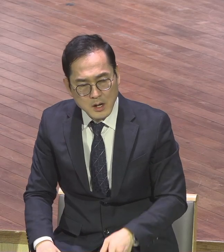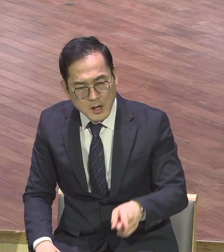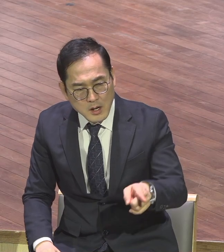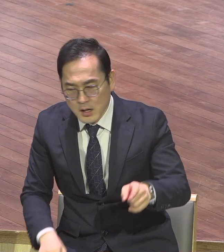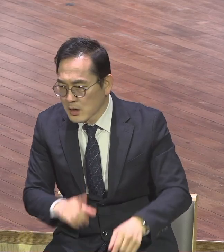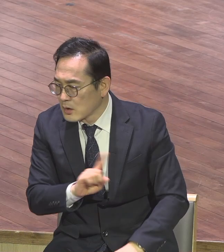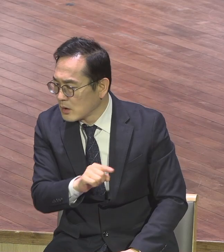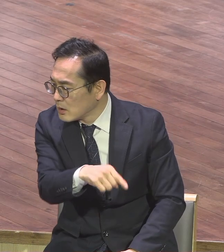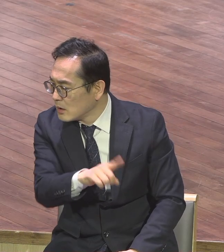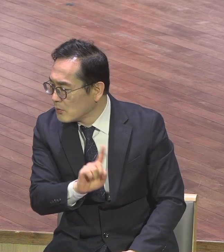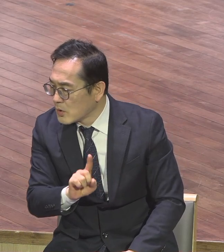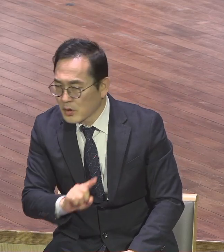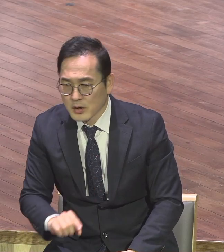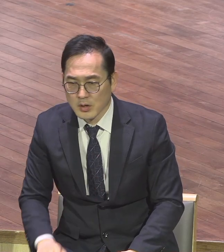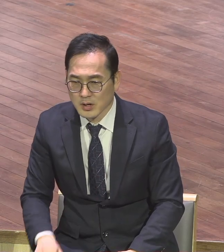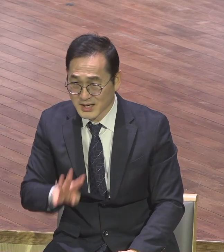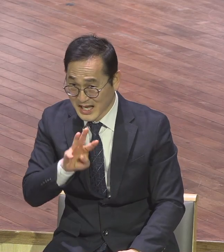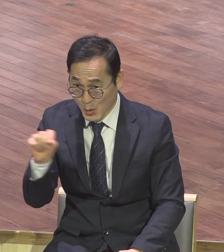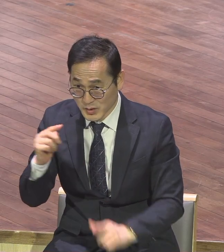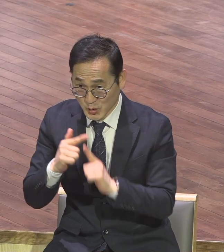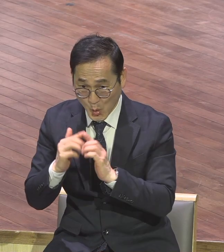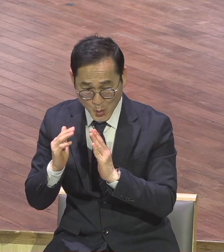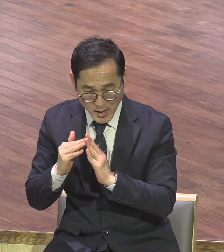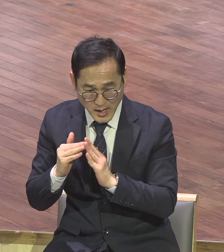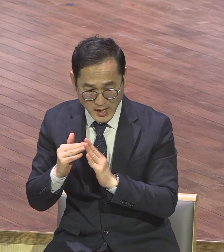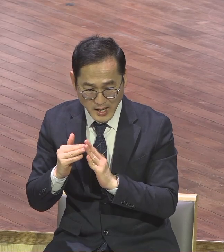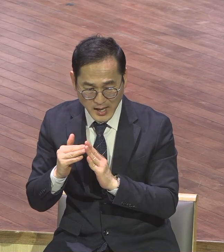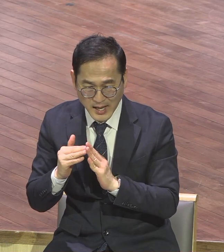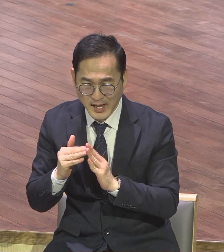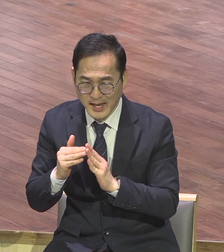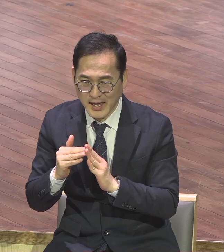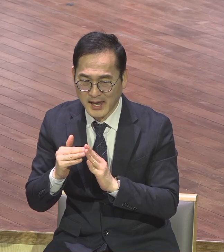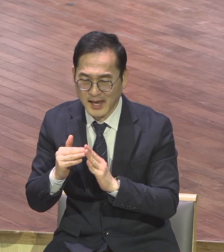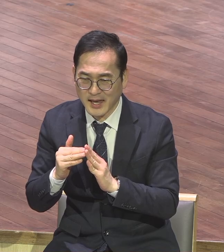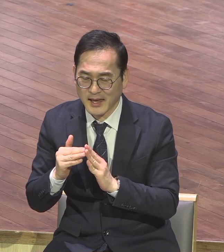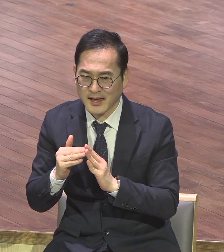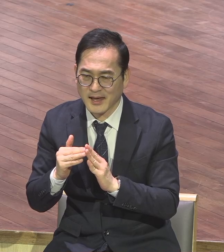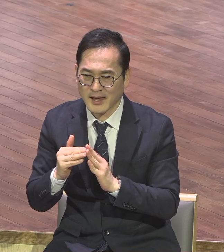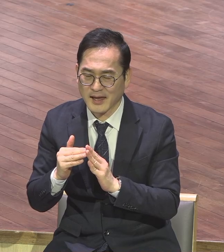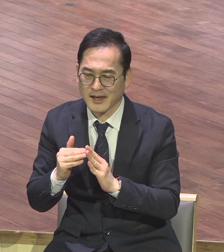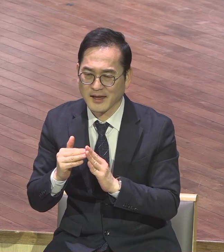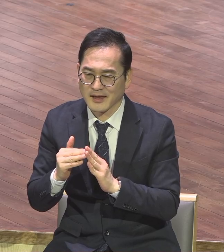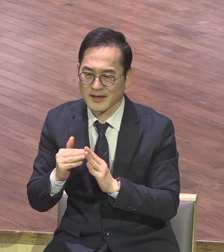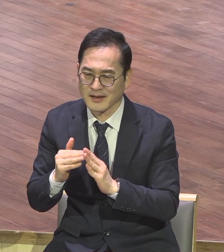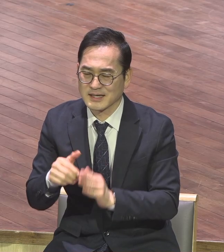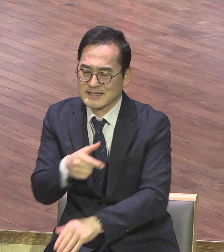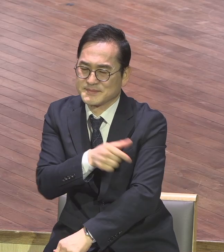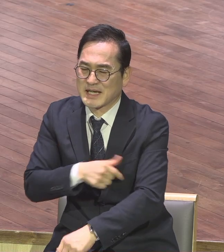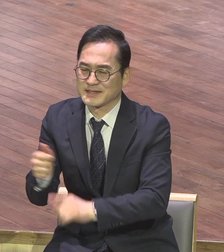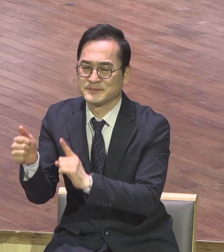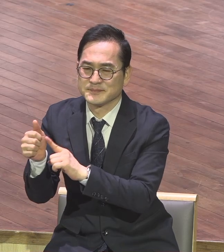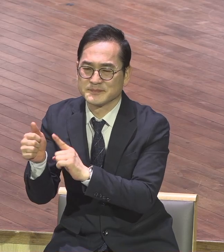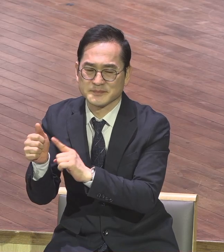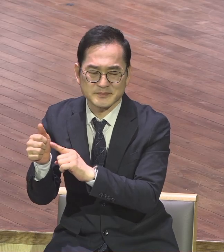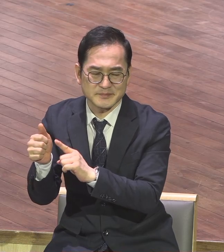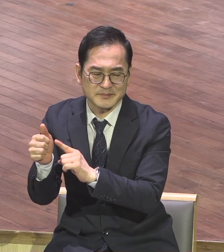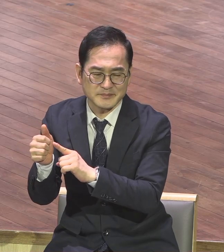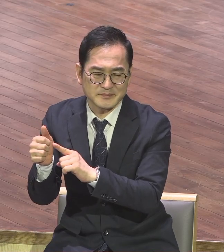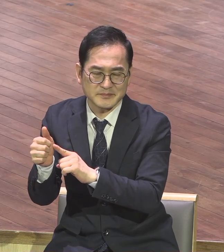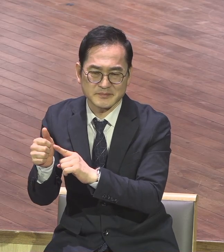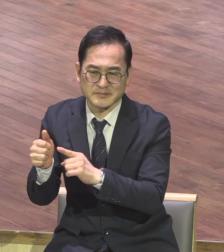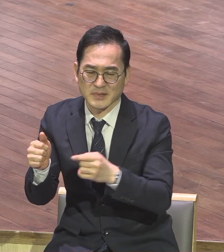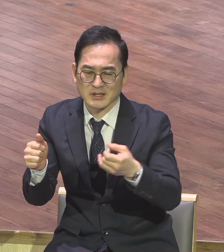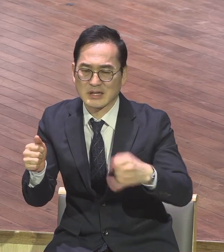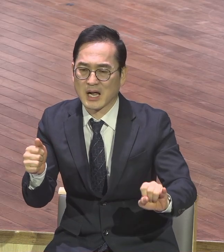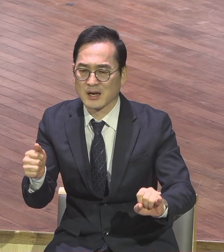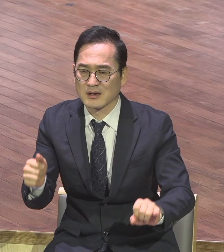이거. 예원교회 다니던 지금 안 나온다 하더라도 교회 집사가 어떻게 신대를 봤는데 같이